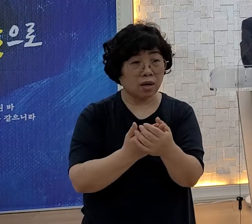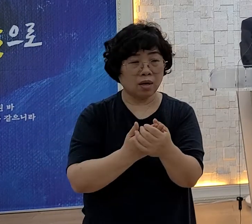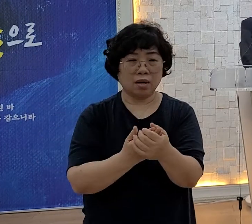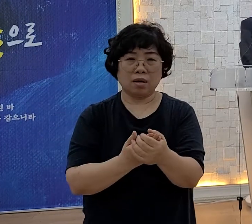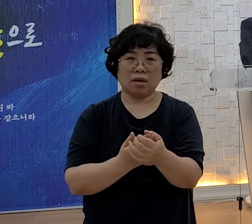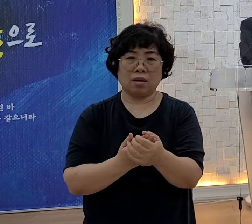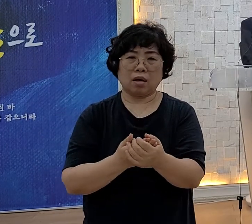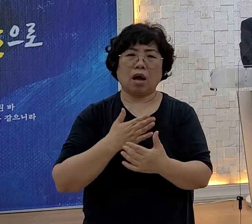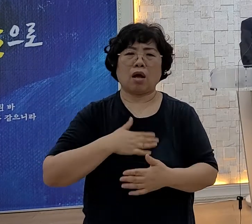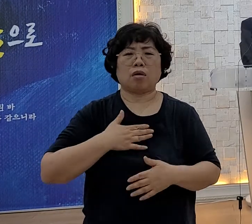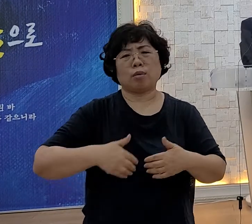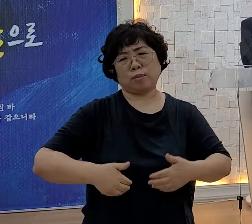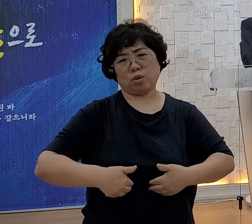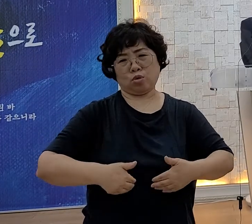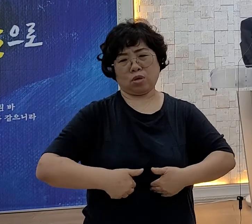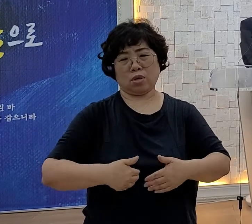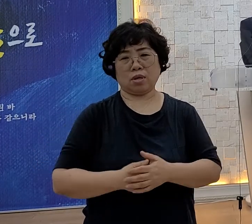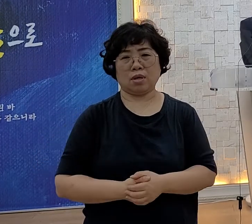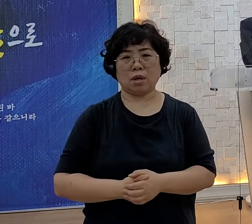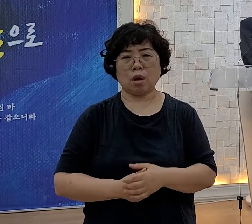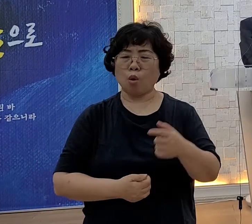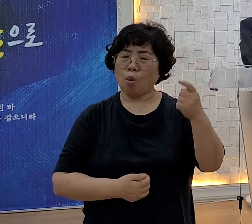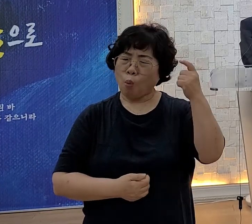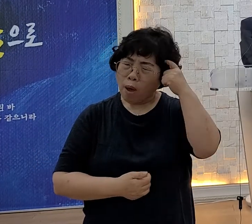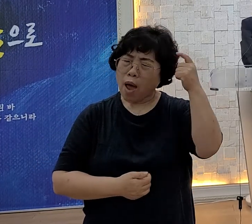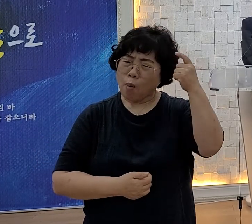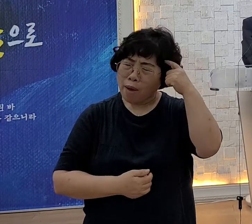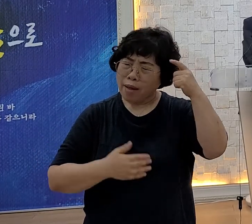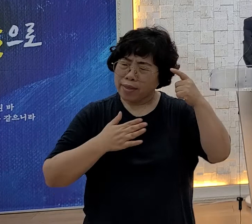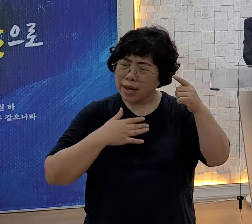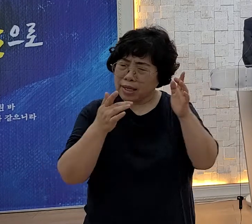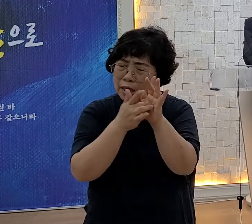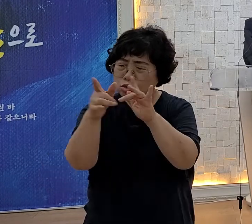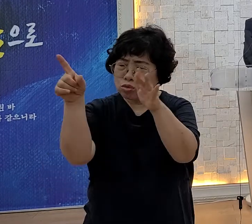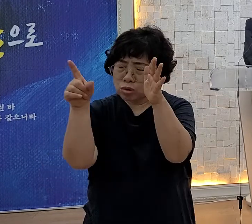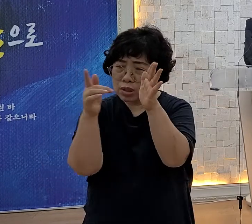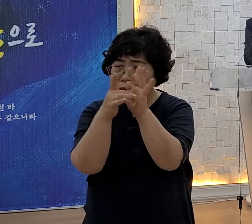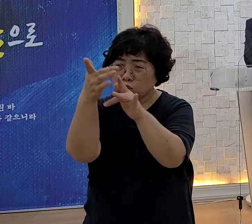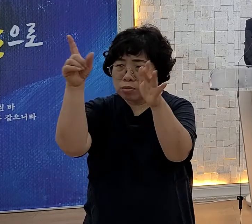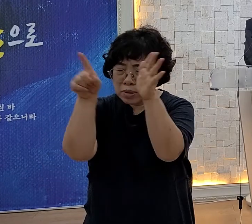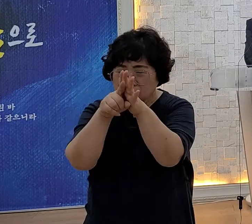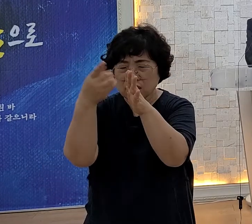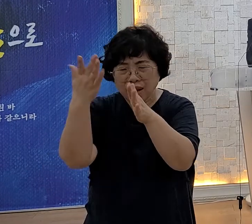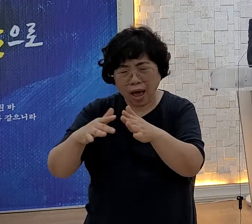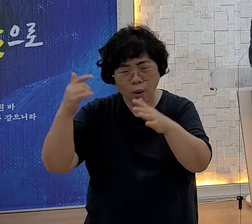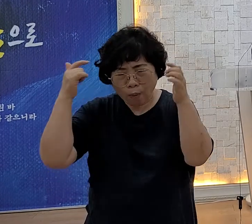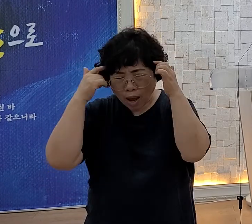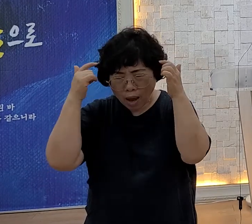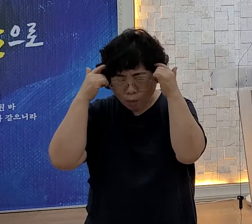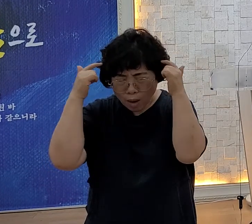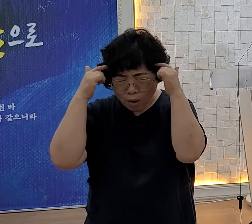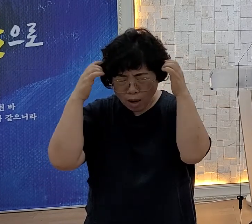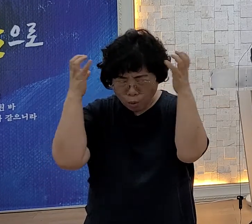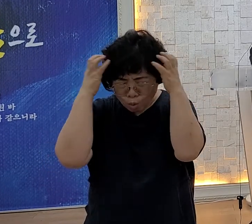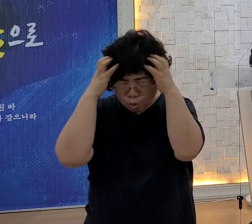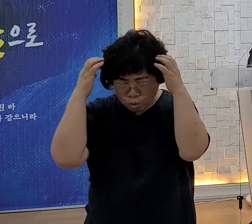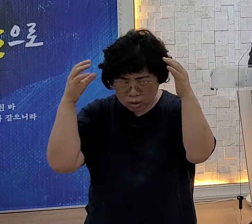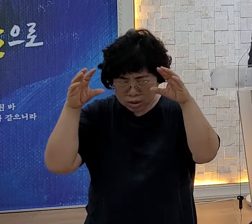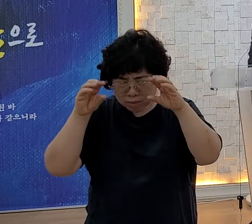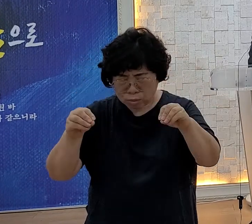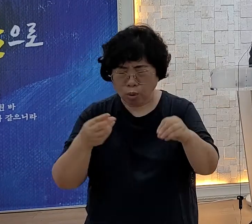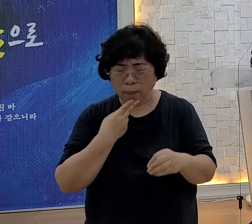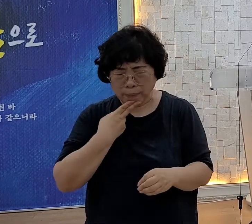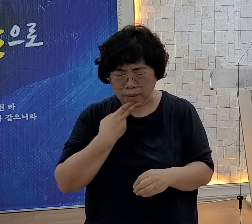된다. 왜 내가 예수 믿는데 맨날 이렇게 고통이 끊이지 않고, 왜 이 환난이 끝나지 않느냐가